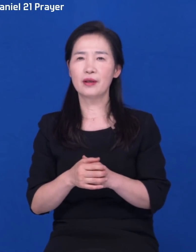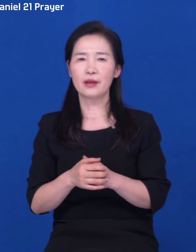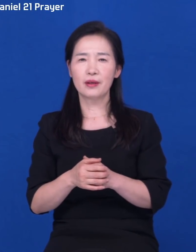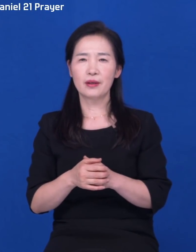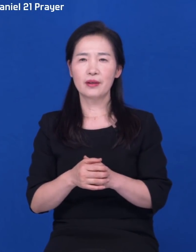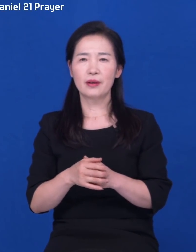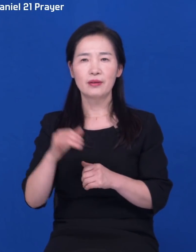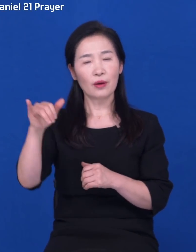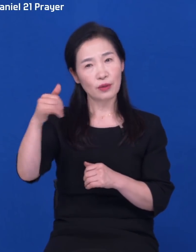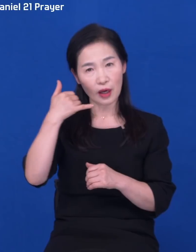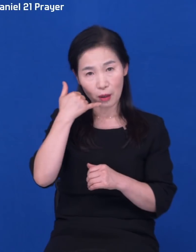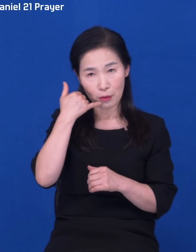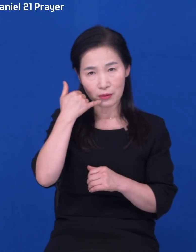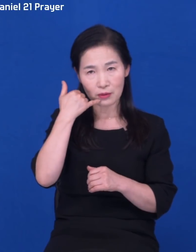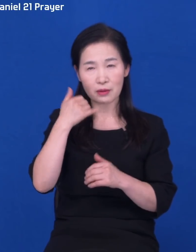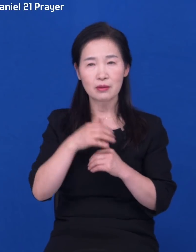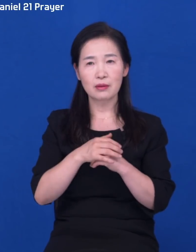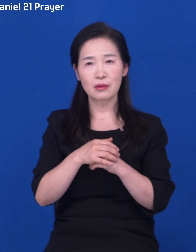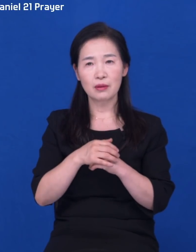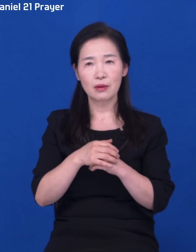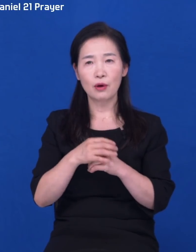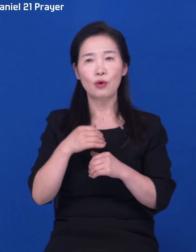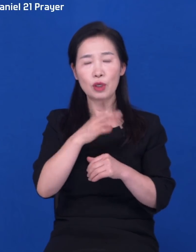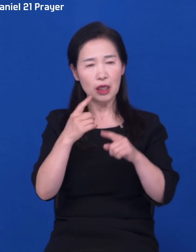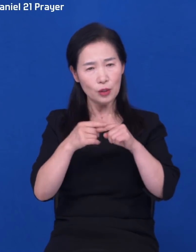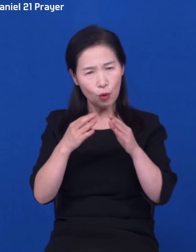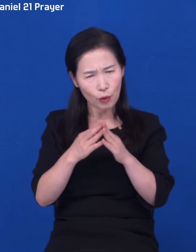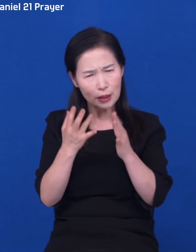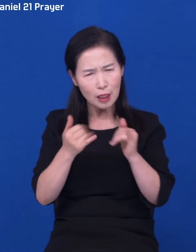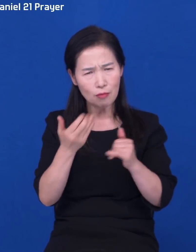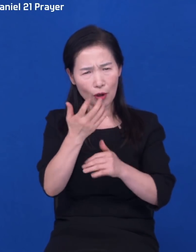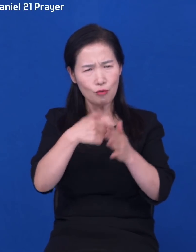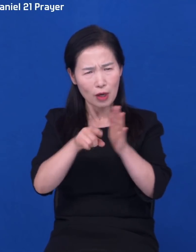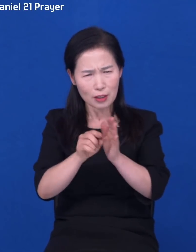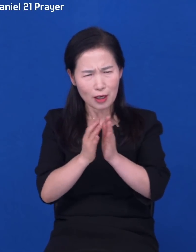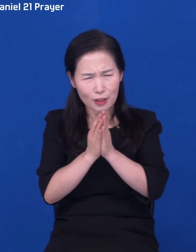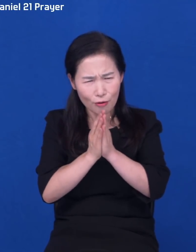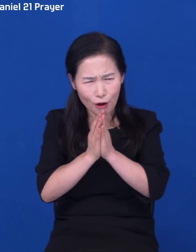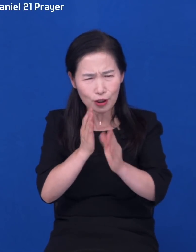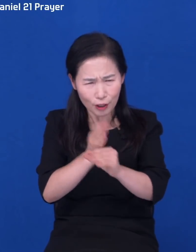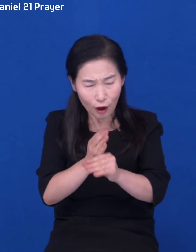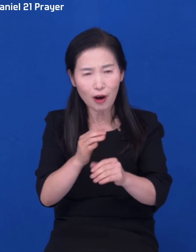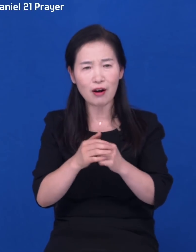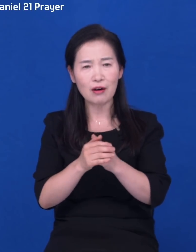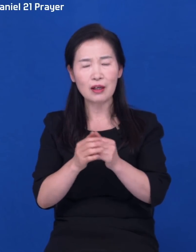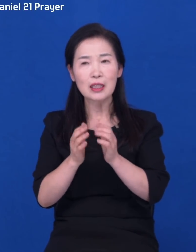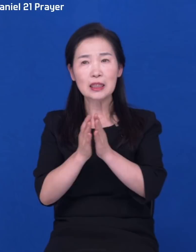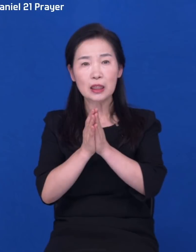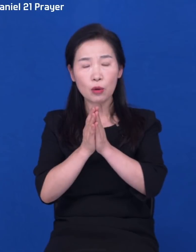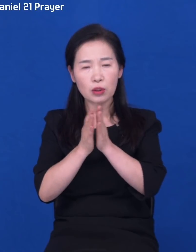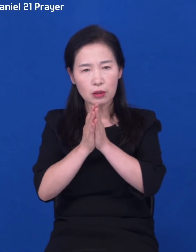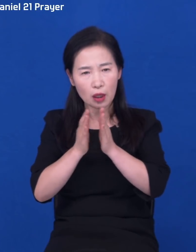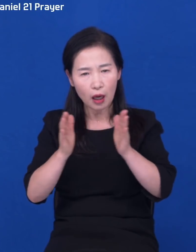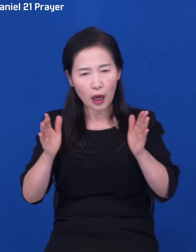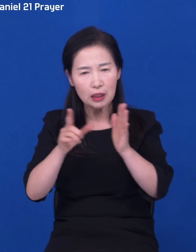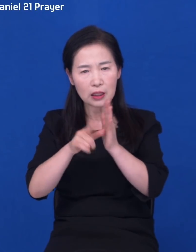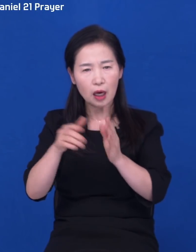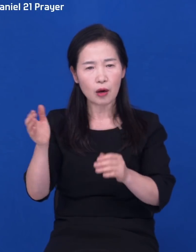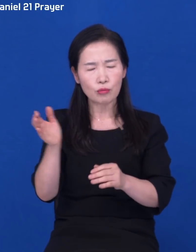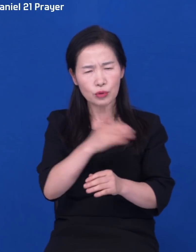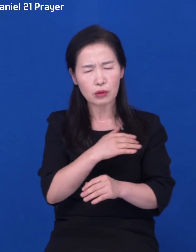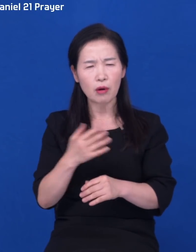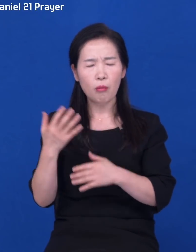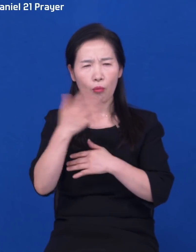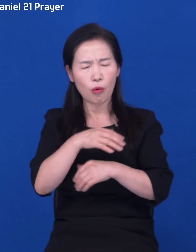전화가 와서 저한테 우리 교회 사람들이 날 위해서 축복이 돼주고 있어. 기도를 시작했어 한 타이밍부터 제가 부작용이 없어진